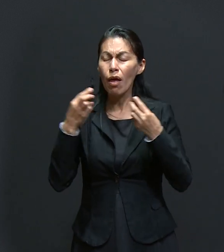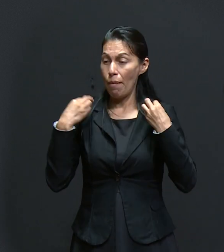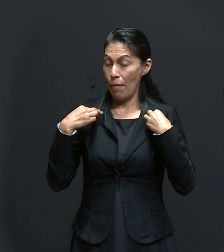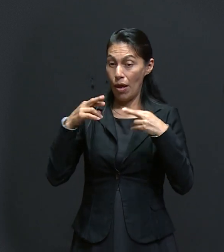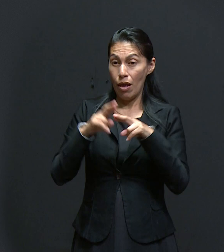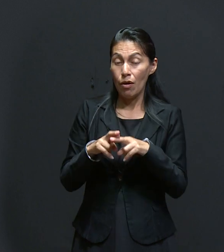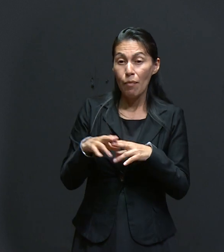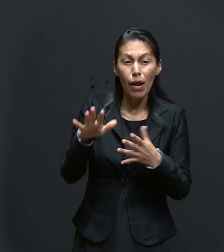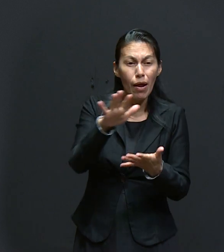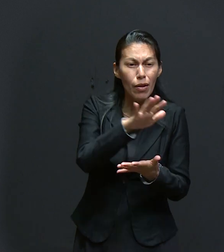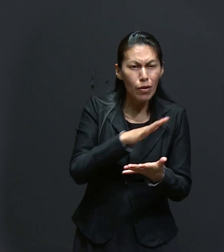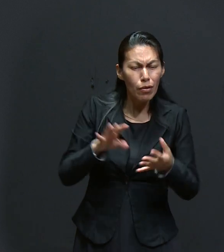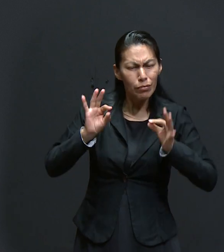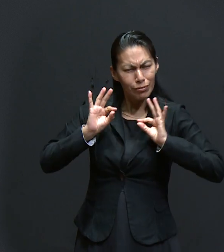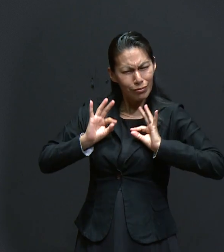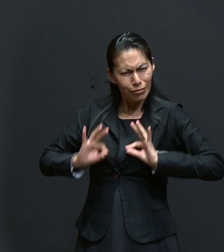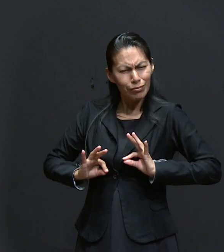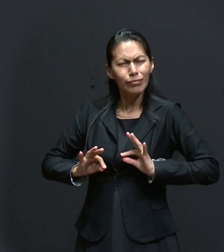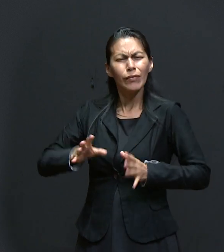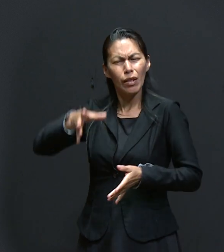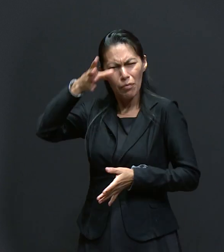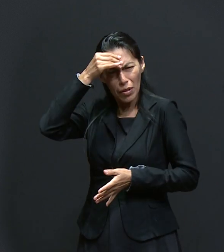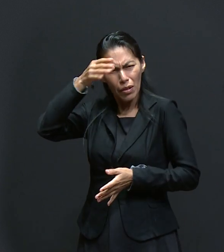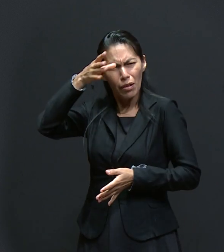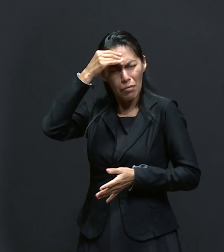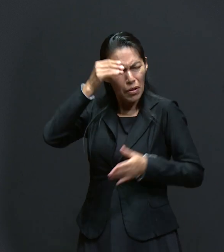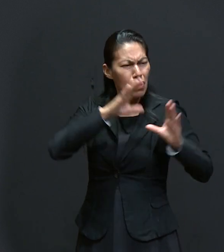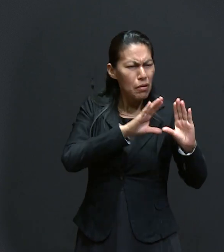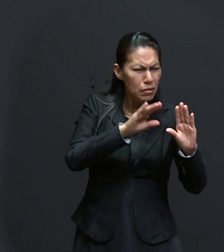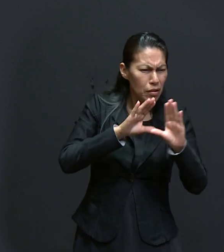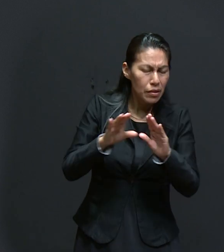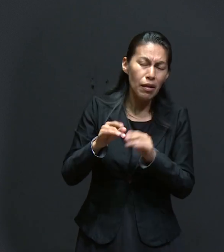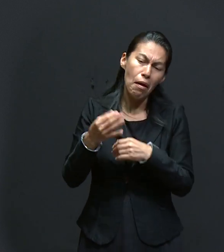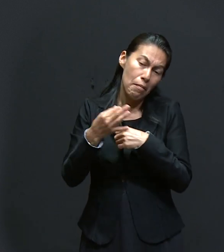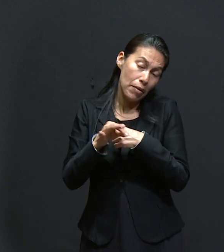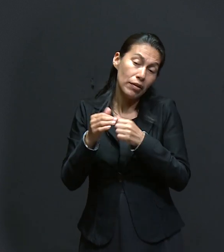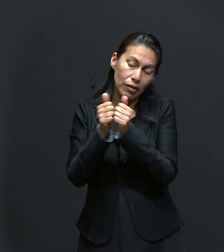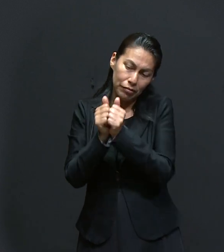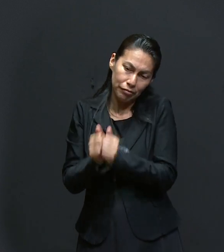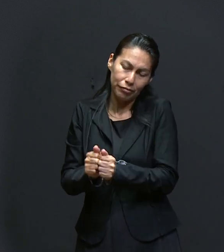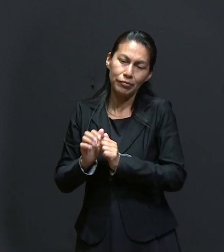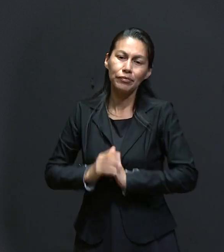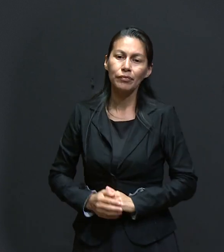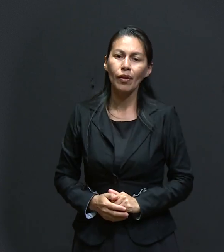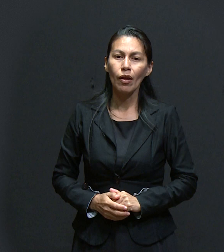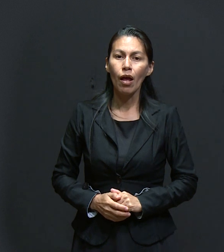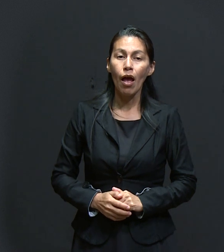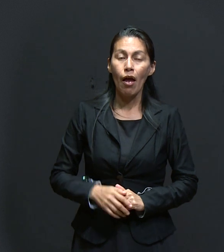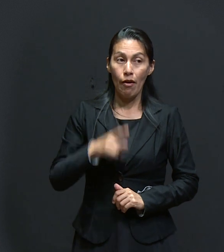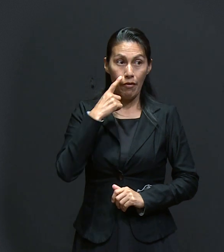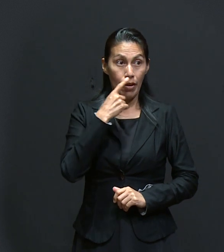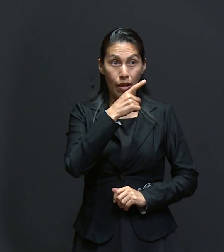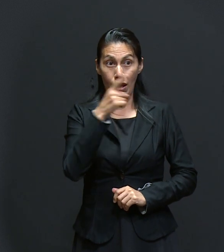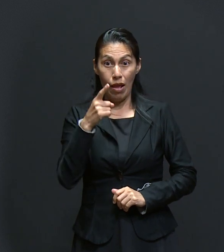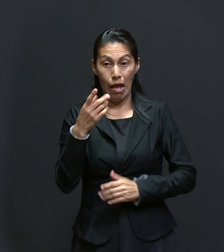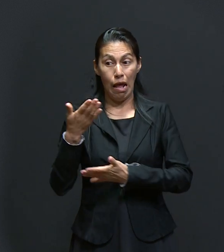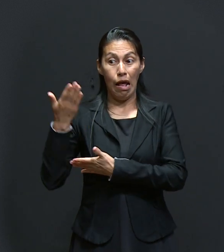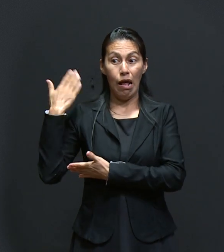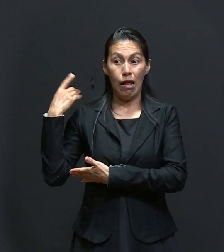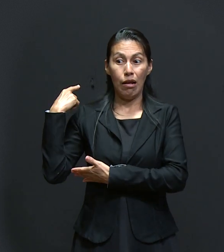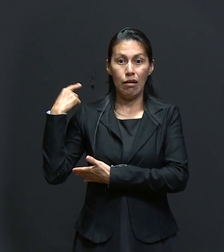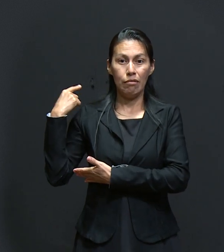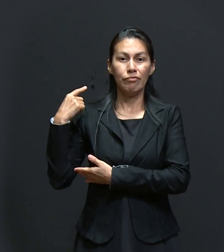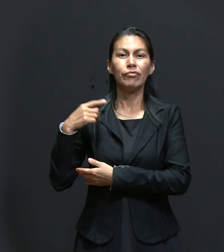crear condiciones de vida seguras para que estudiemos y enseñemos mientras estamos aquí desde las ventanas del edificio